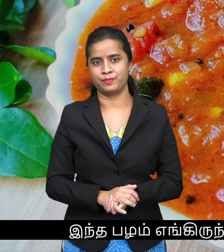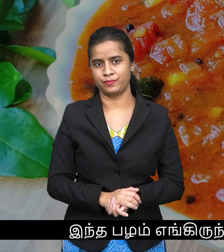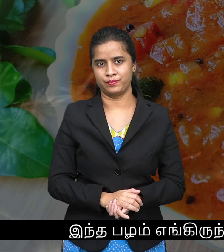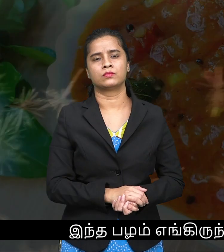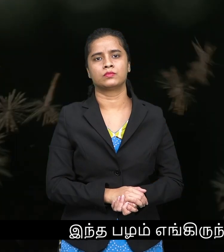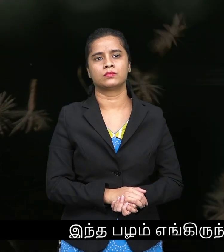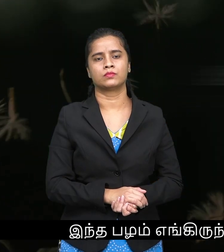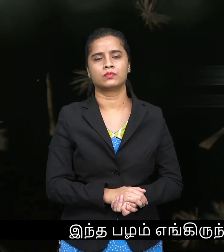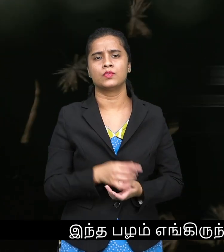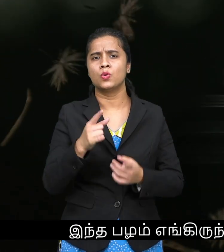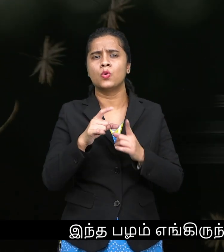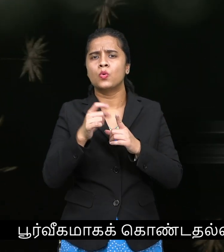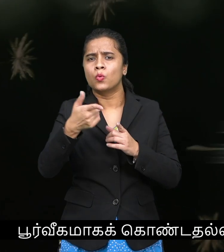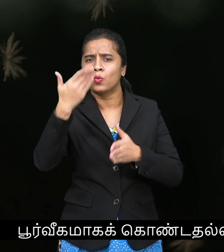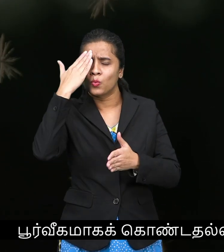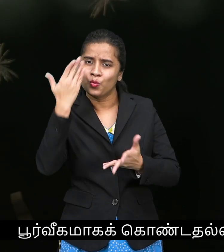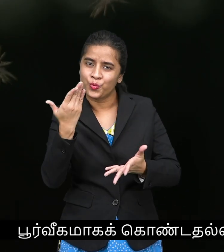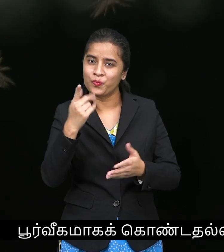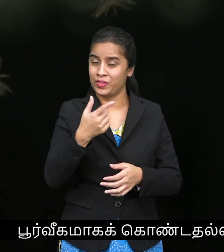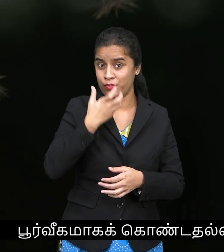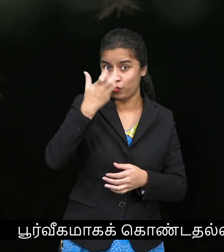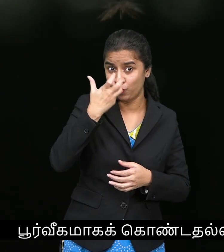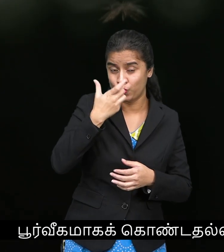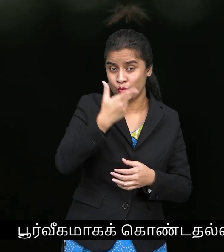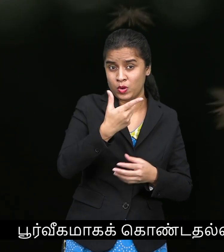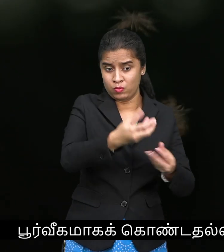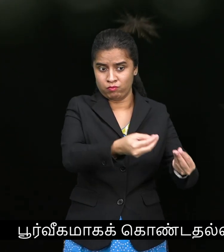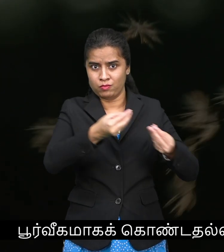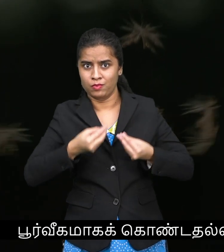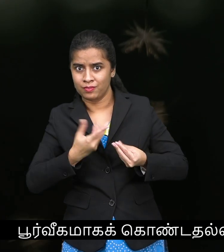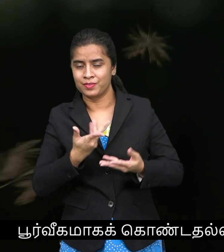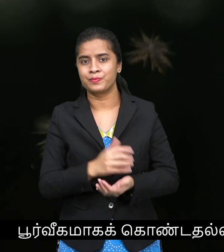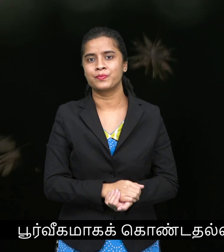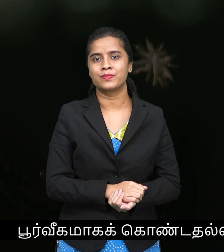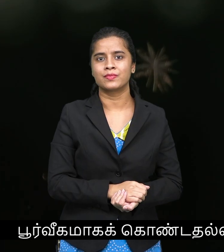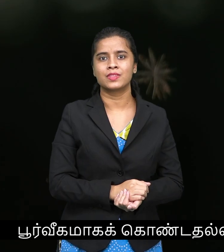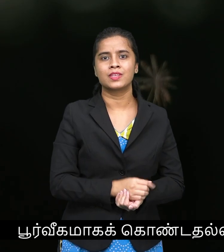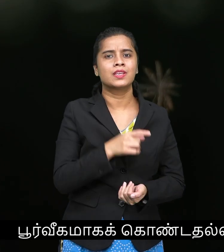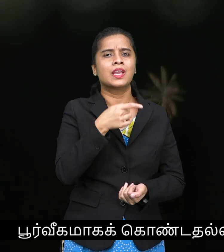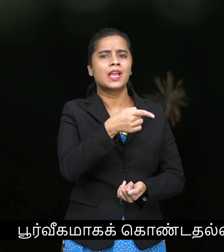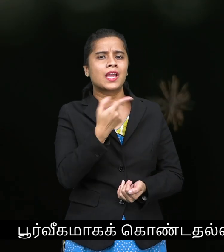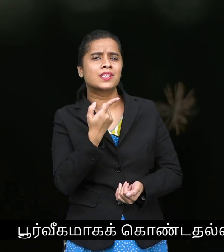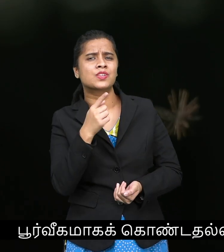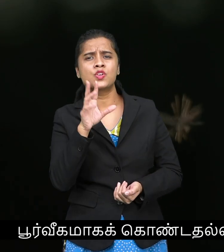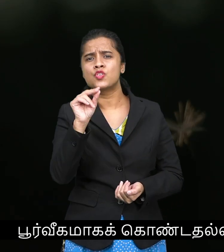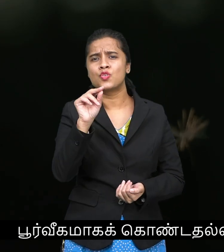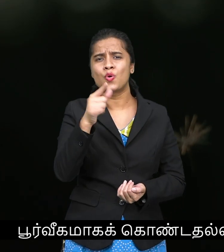வந்தது? இது இந்தியாவை பூர்வீகமாக கொண்டதல்ல என்பது உங்களுக்கு தெரியுமா?